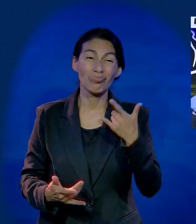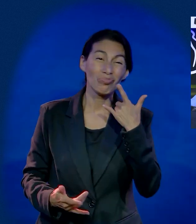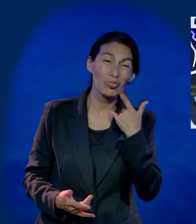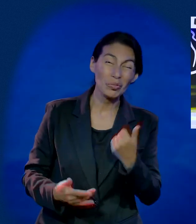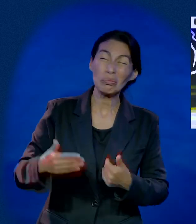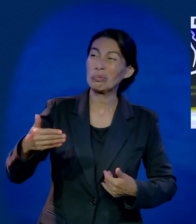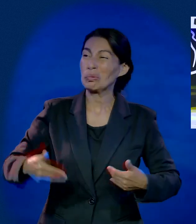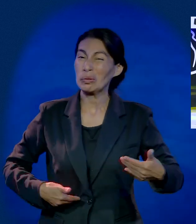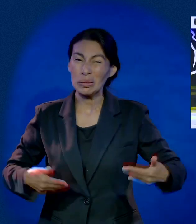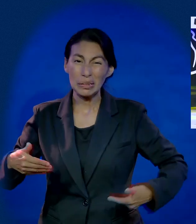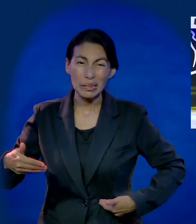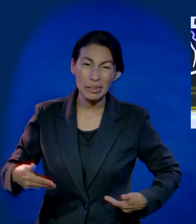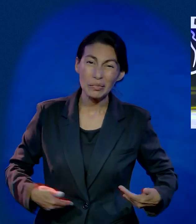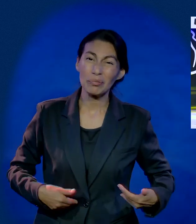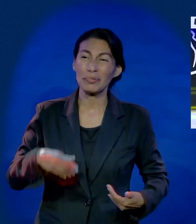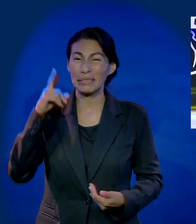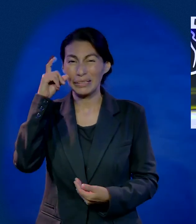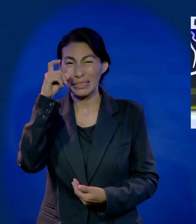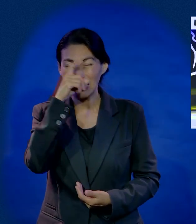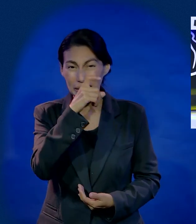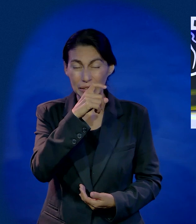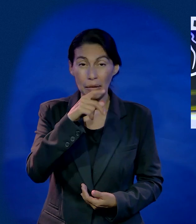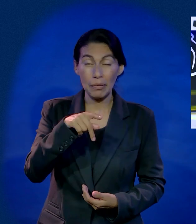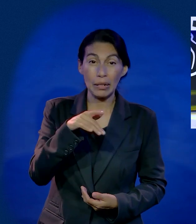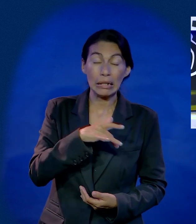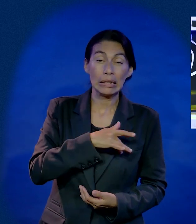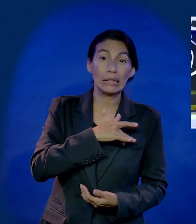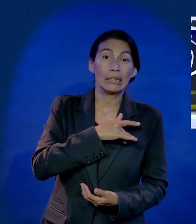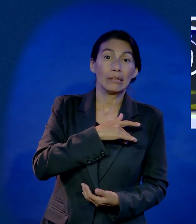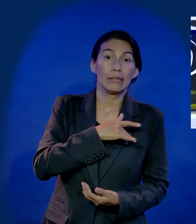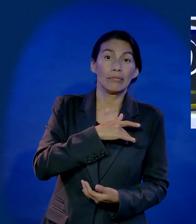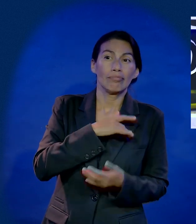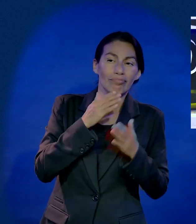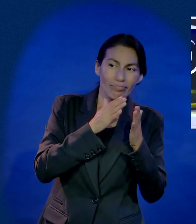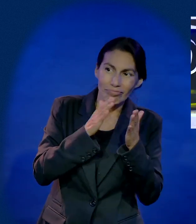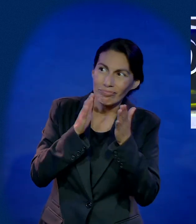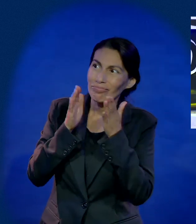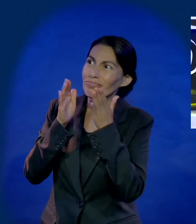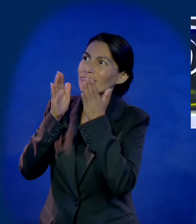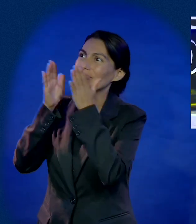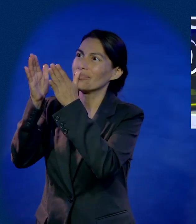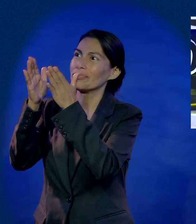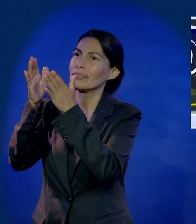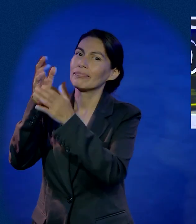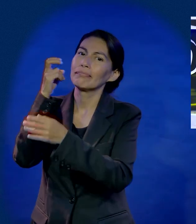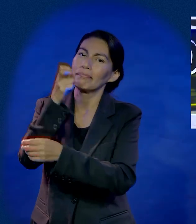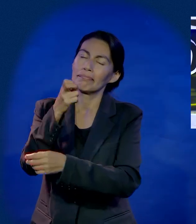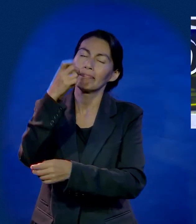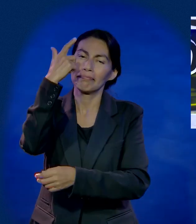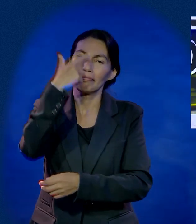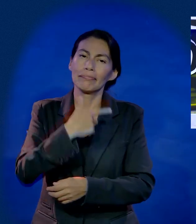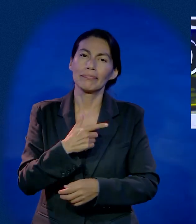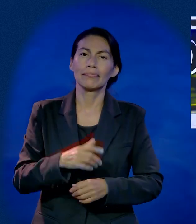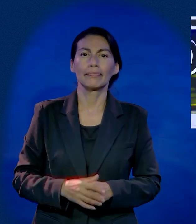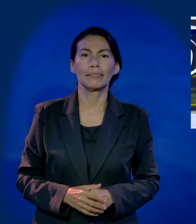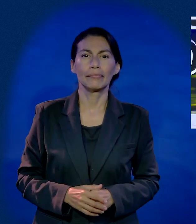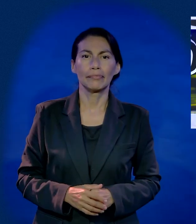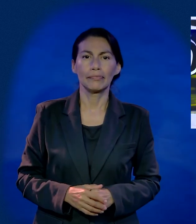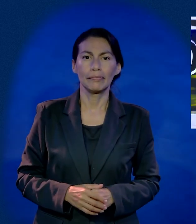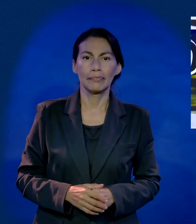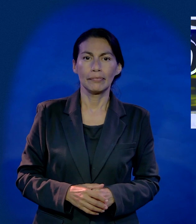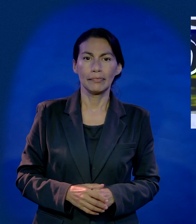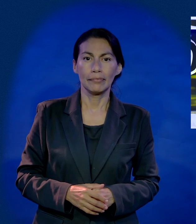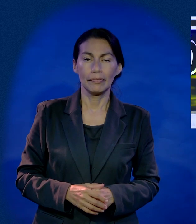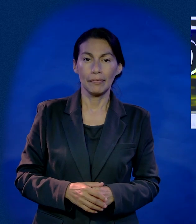Hoy el mensaje es para aquellos que viven en lucha con Él, molestos con Él, pero que en el fondo saben que necesitan